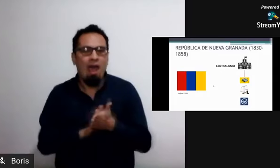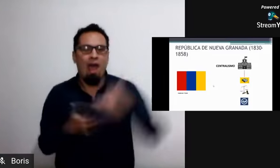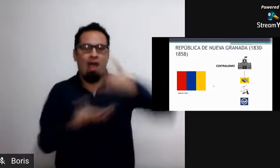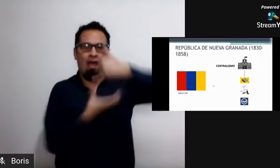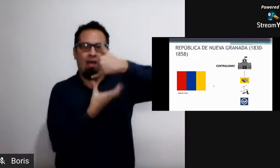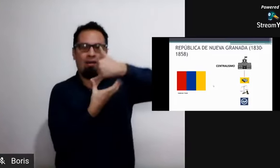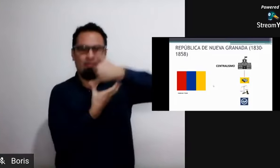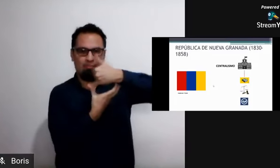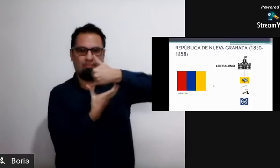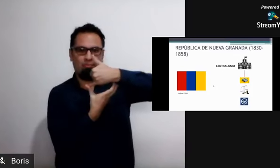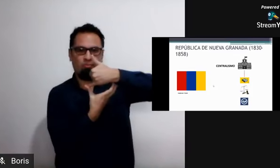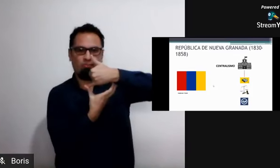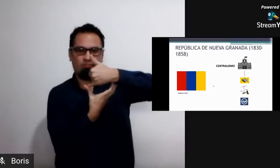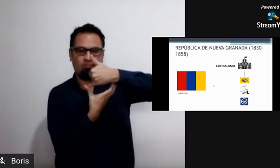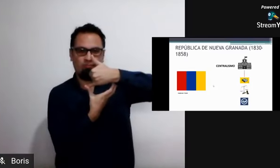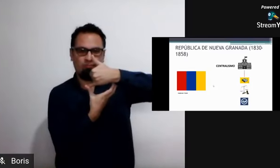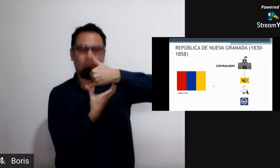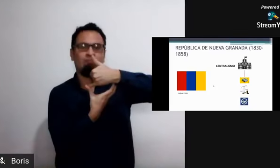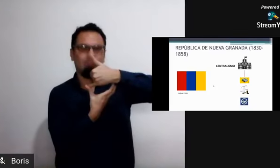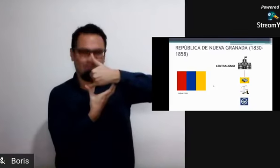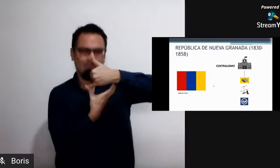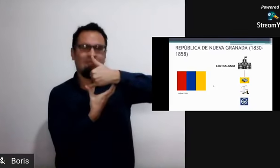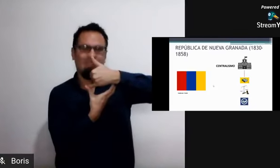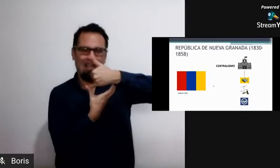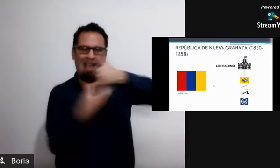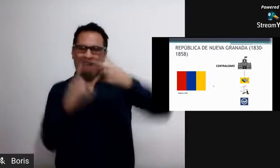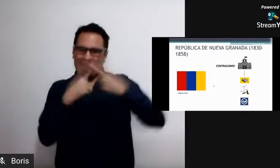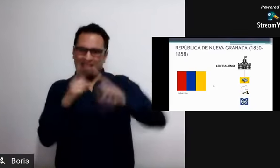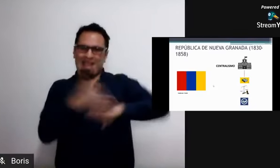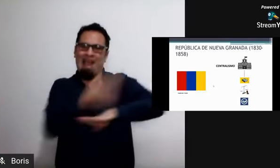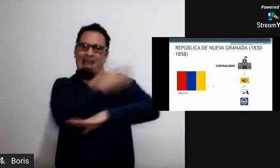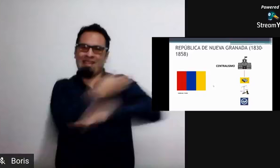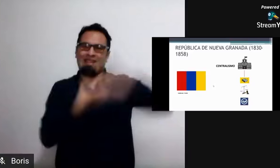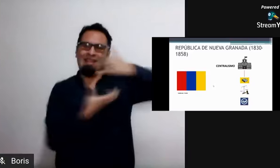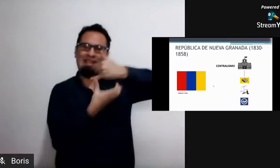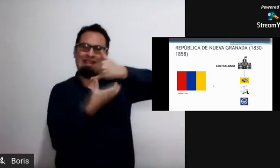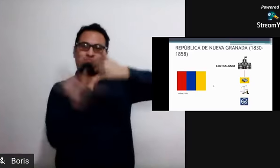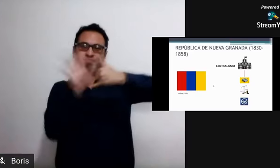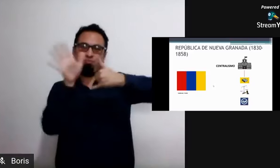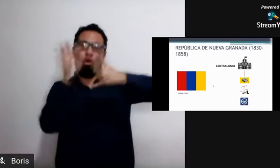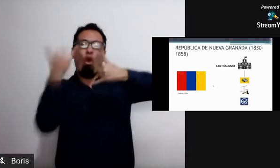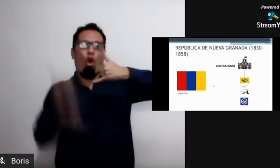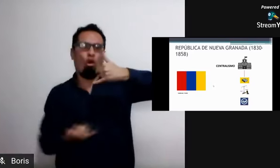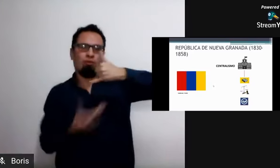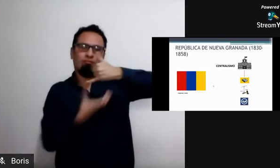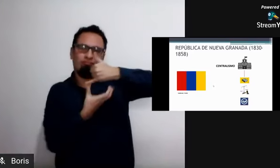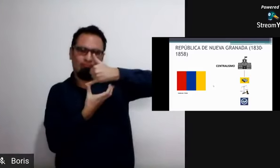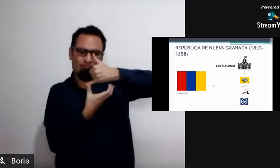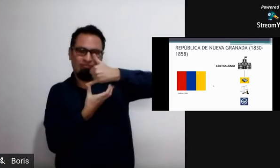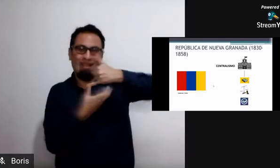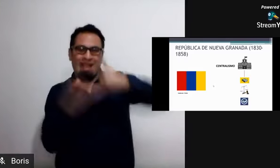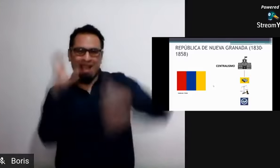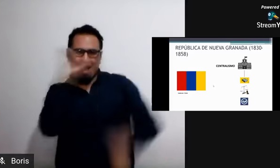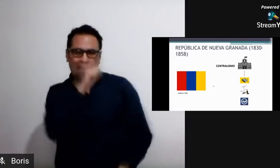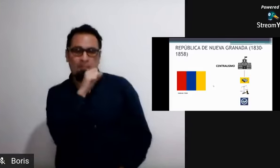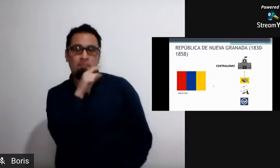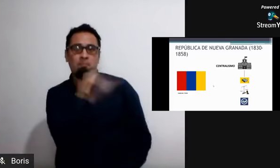Esos son algunos de los cambios. La seña que nosotros hemos asignado para hablar de este tema es esta, la República de la Nueva